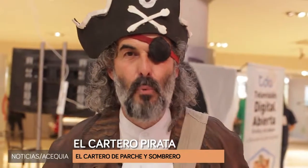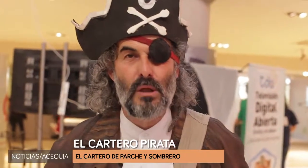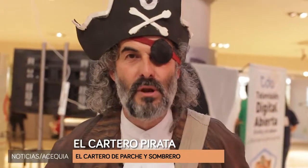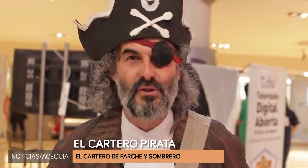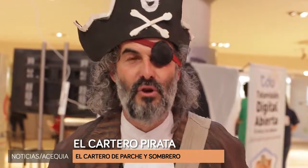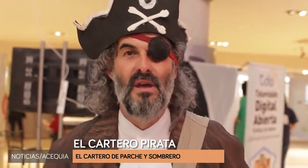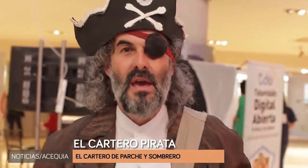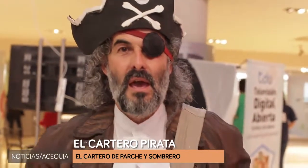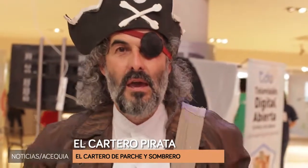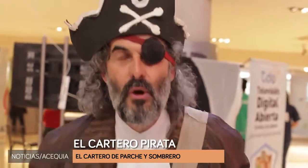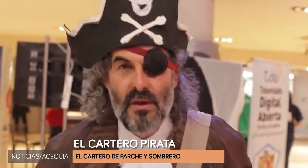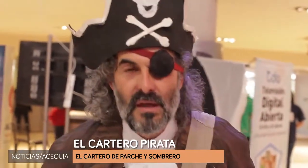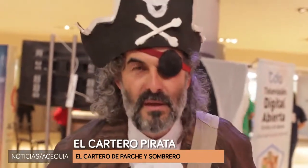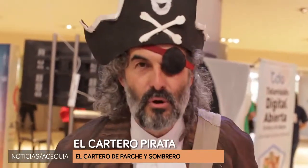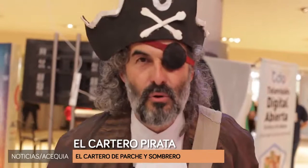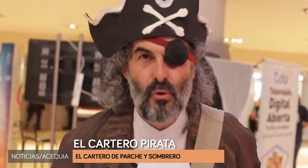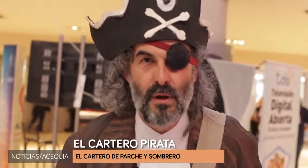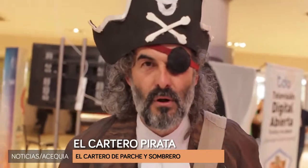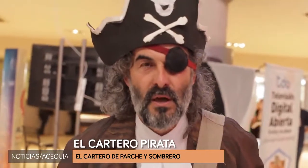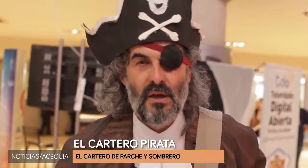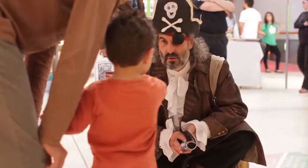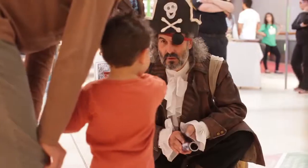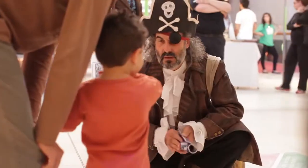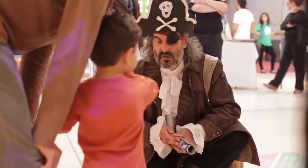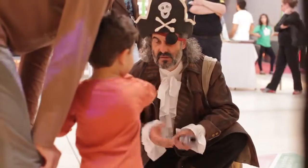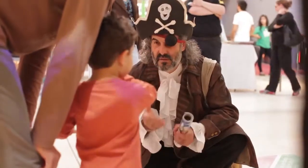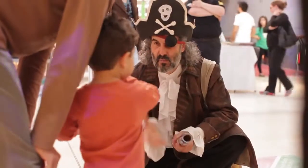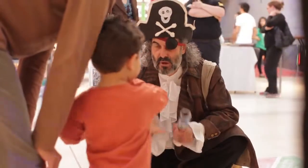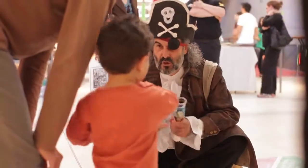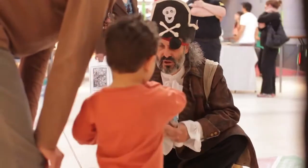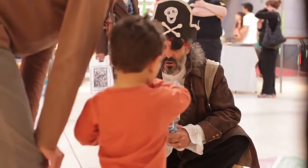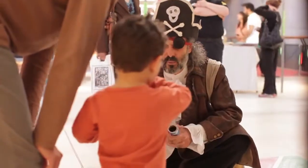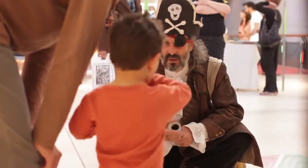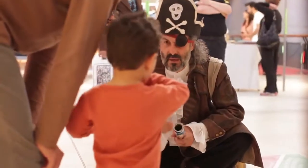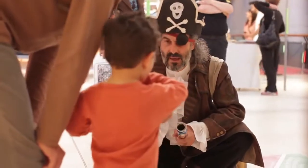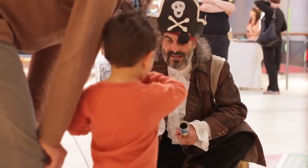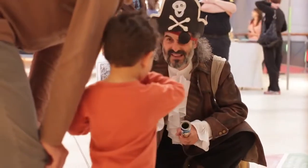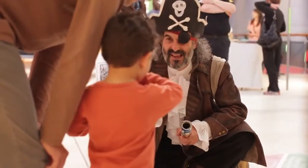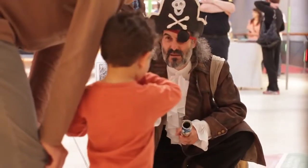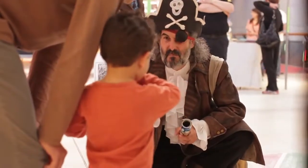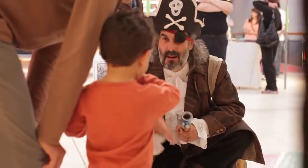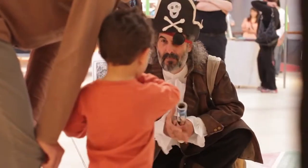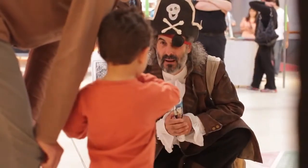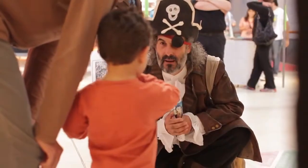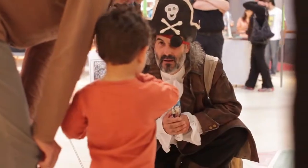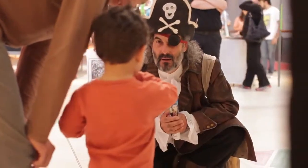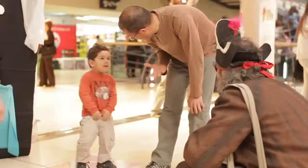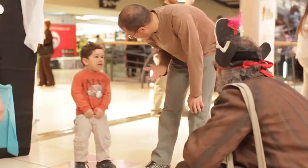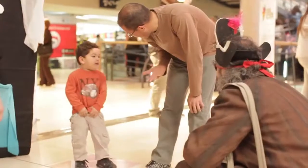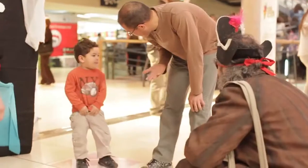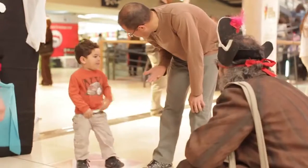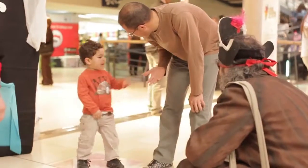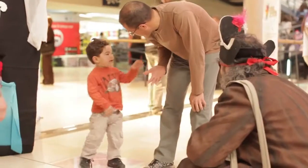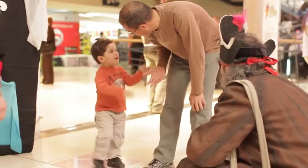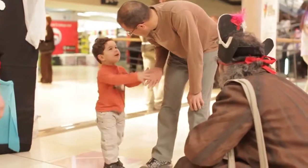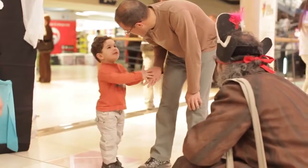del Pupo al Corazón. Y hoy estamos con un juego donde los chicos tienen que buscar las piezas de un crucigrama en la parte de arriba,